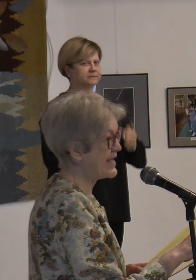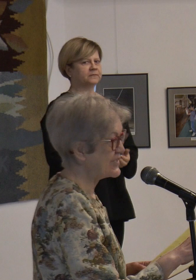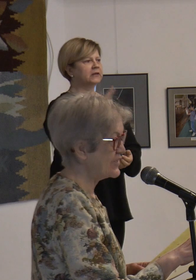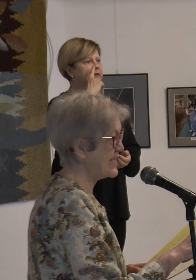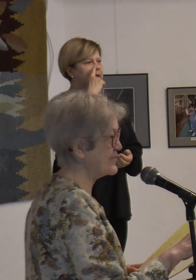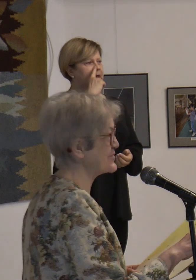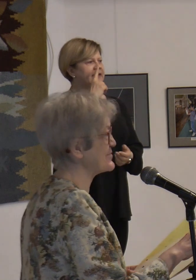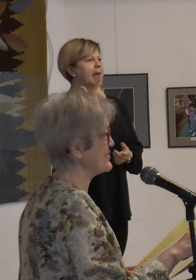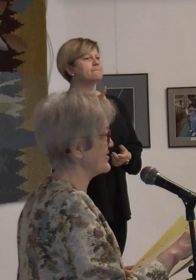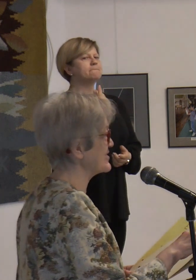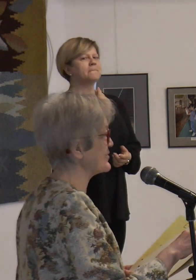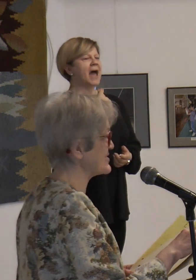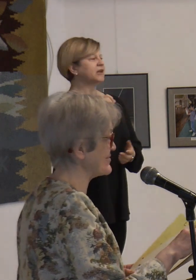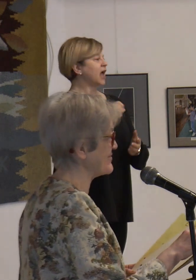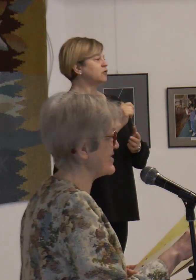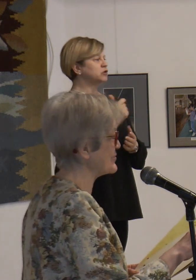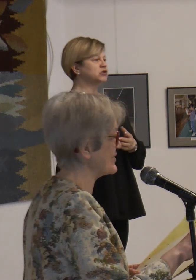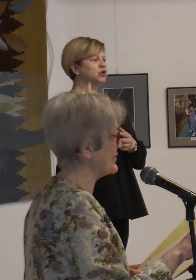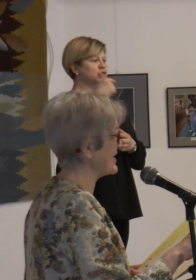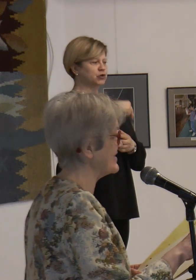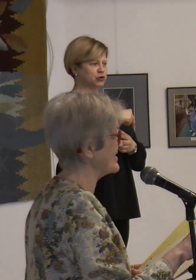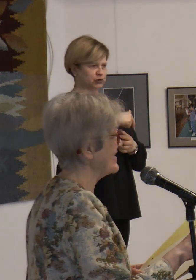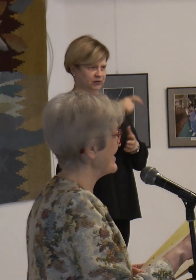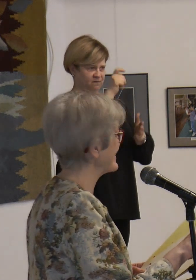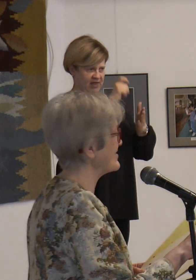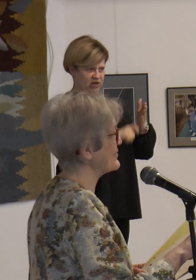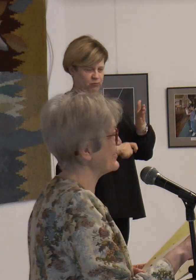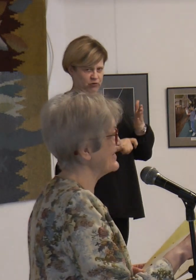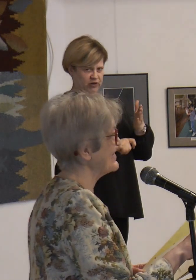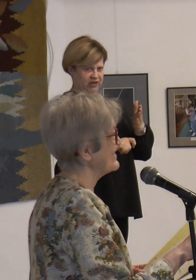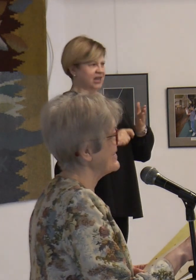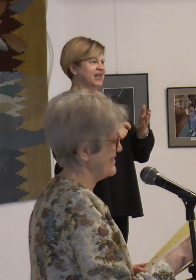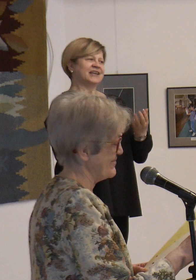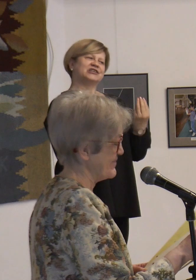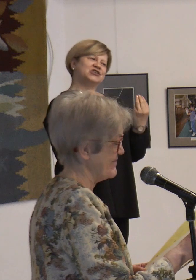Nellike párja először van itt köztünk versmondóként, igen. És nagyon